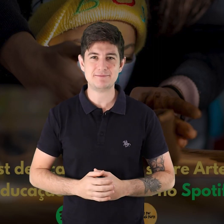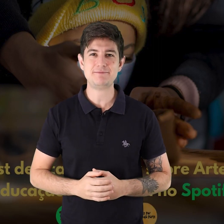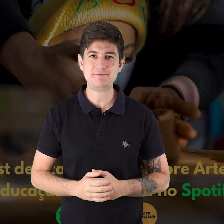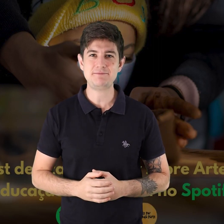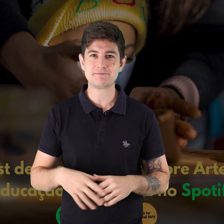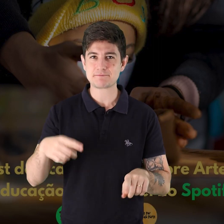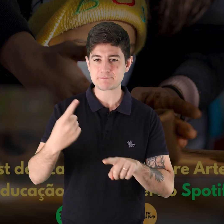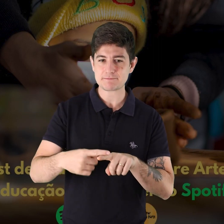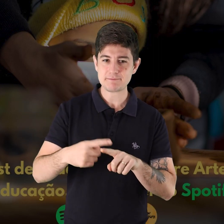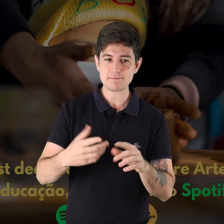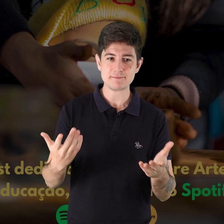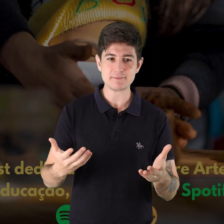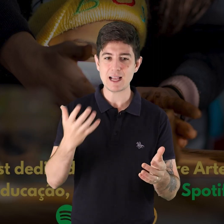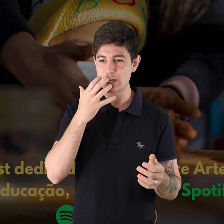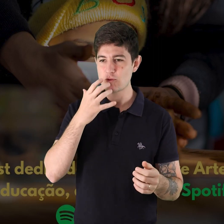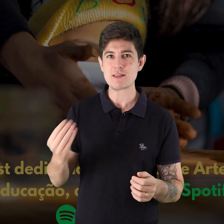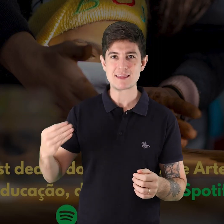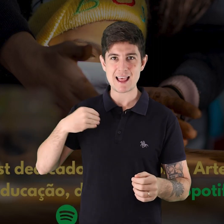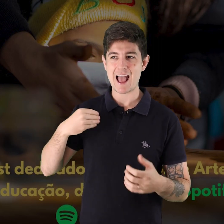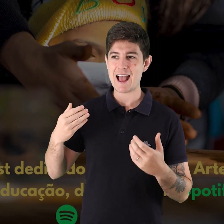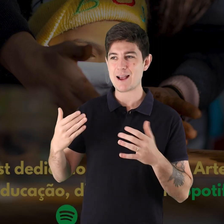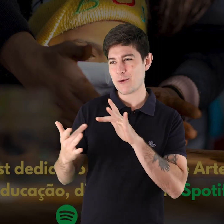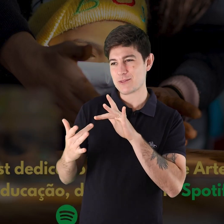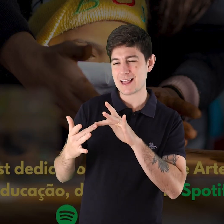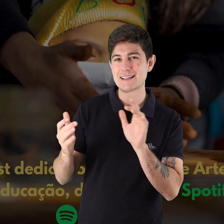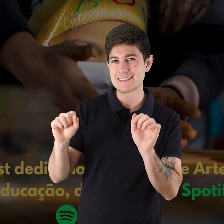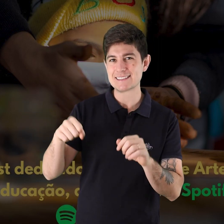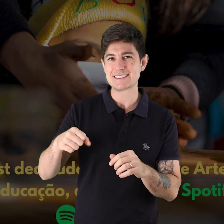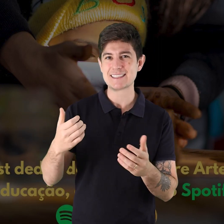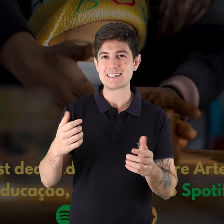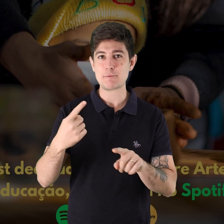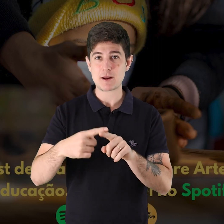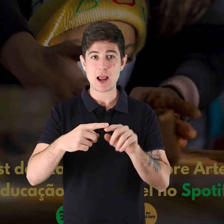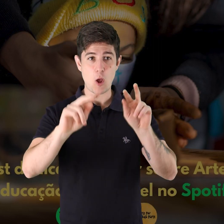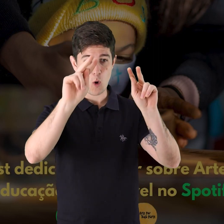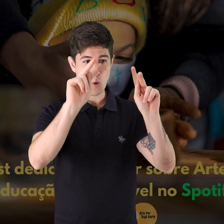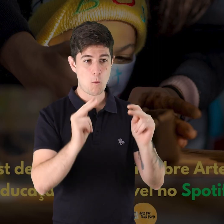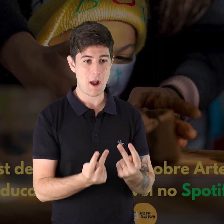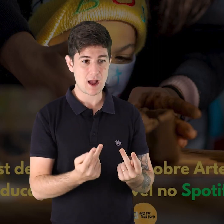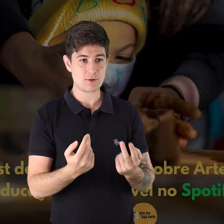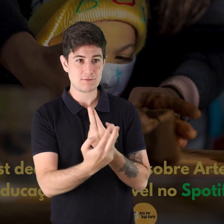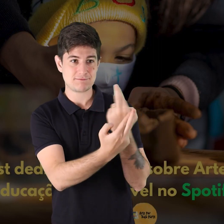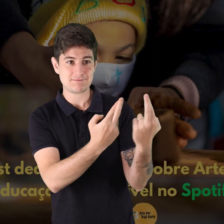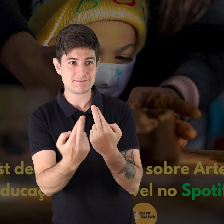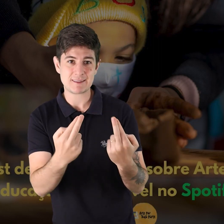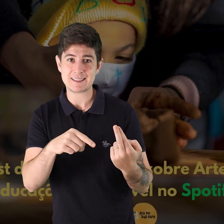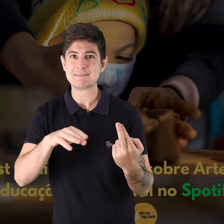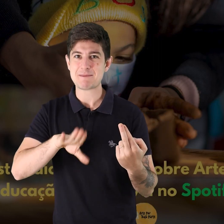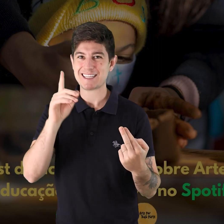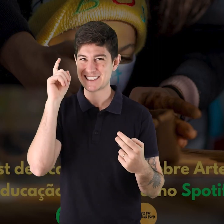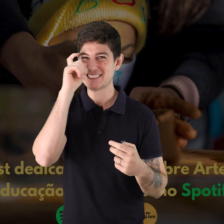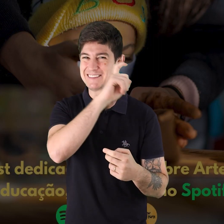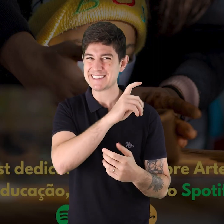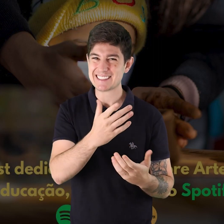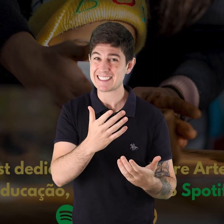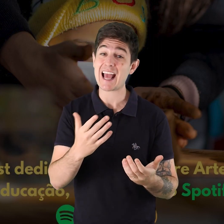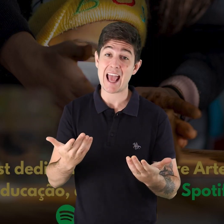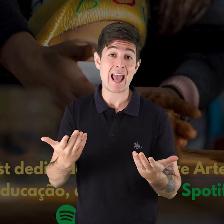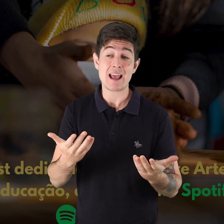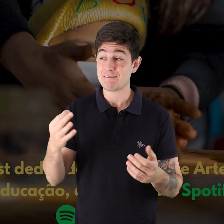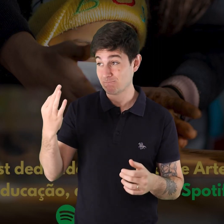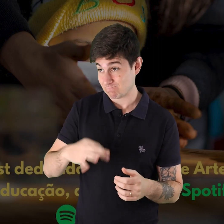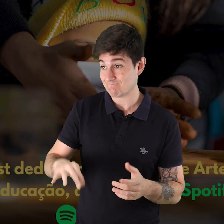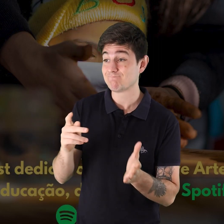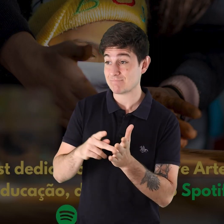muito tênue. É porque lidar com o ser humano, Patrícia, não é uma coisa fácil. Não, acho que é o maior desafio, na verdade. Lidar com o ser humano não é. As pessoas, né,